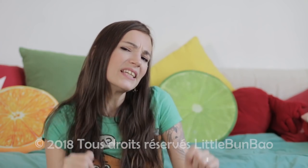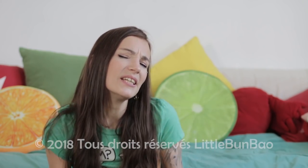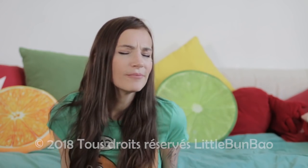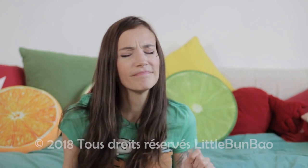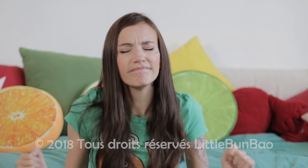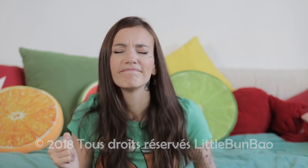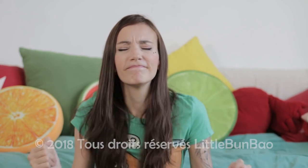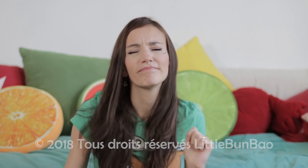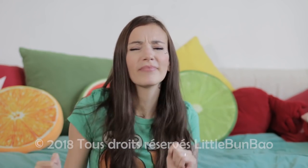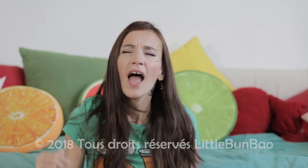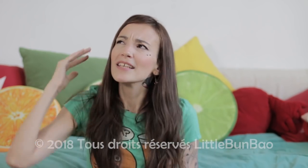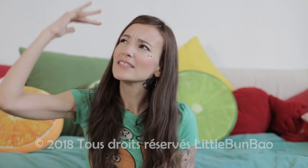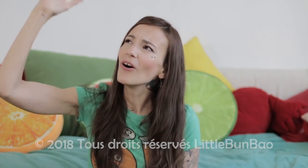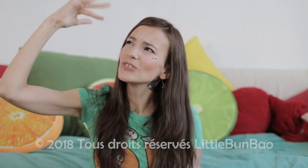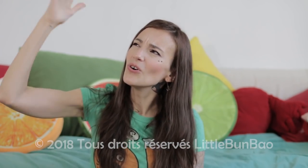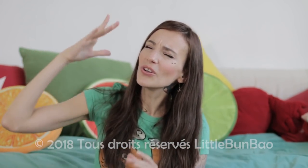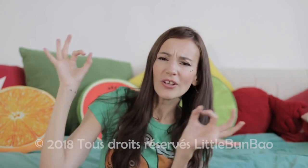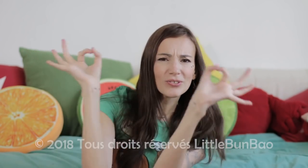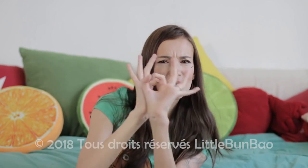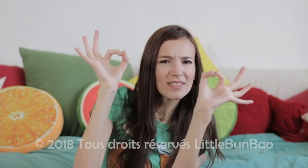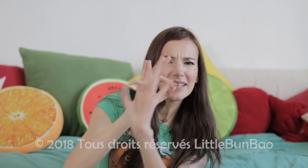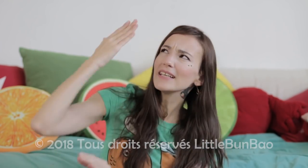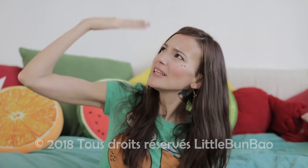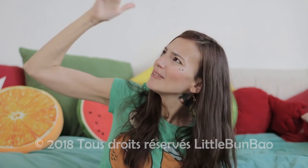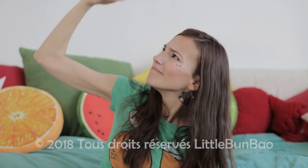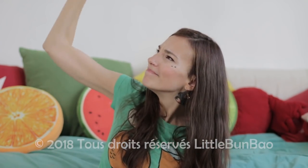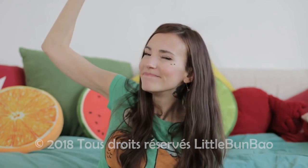vie sans aucun souci.